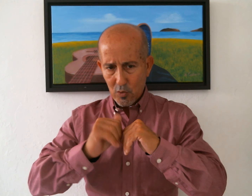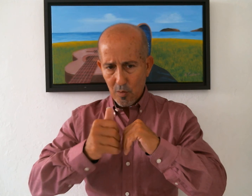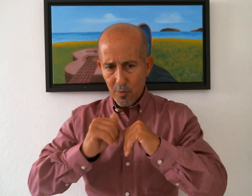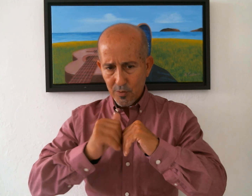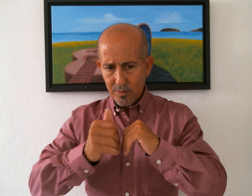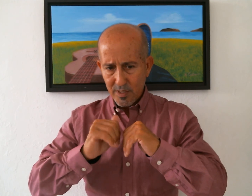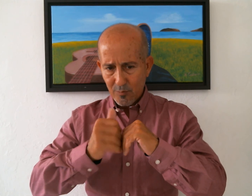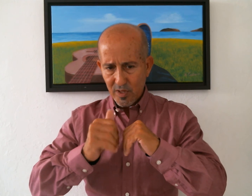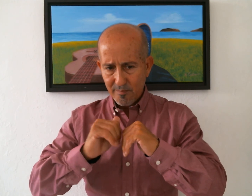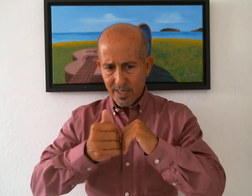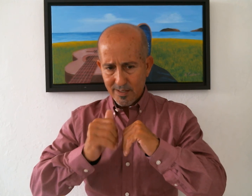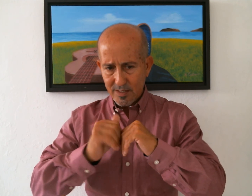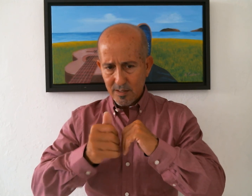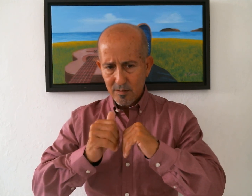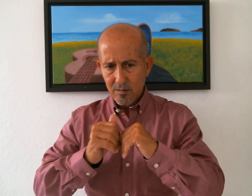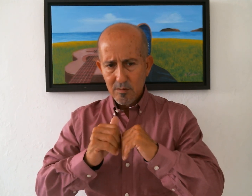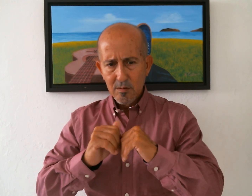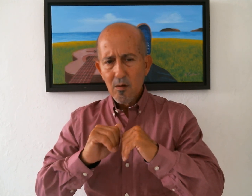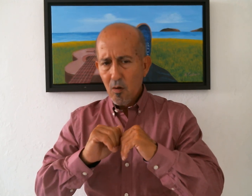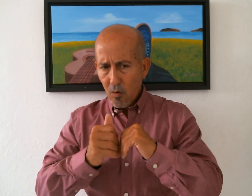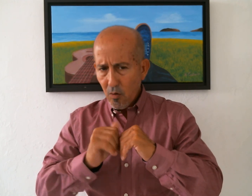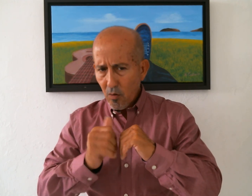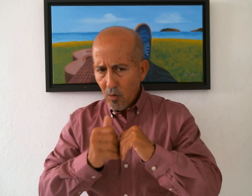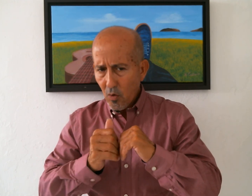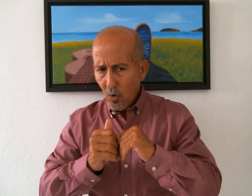¿cómo? Lo pueden ver así. ¿Cómo?